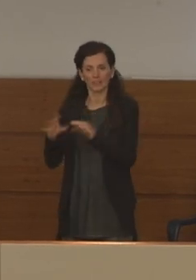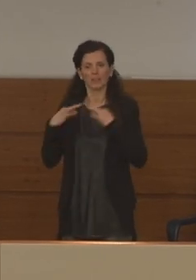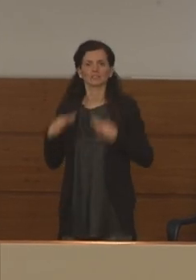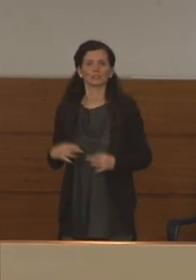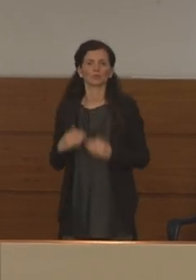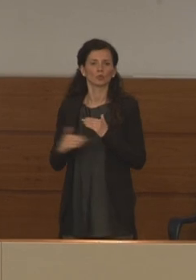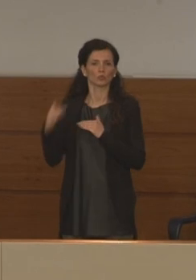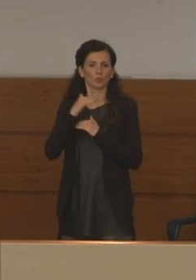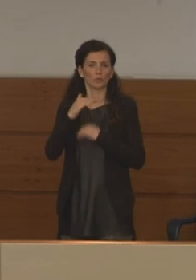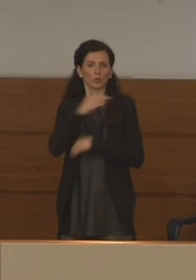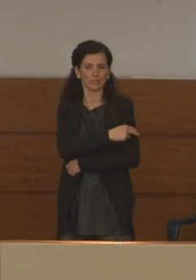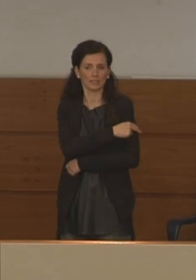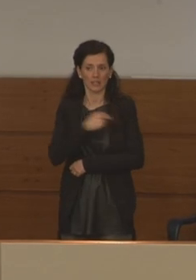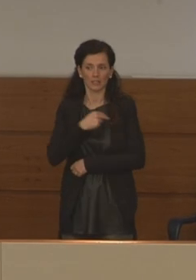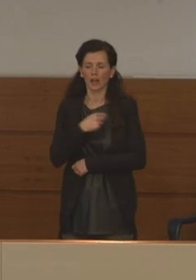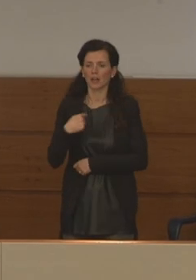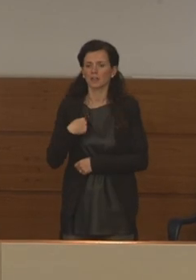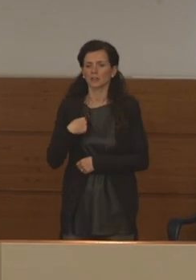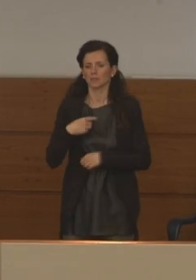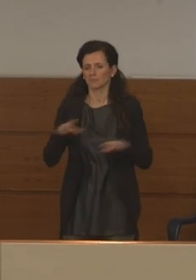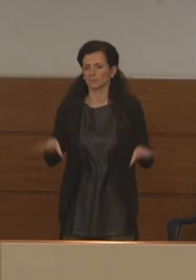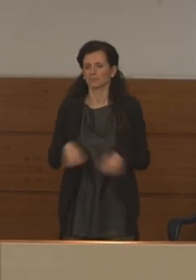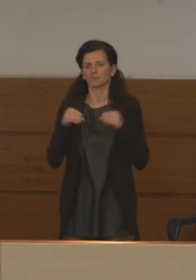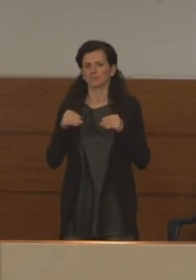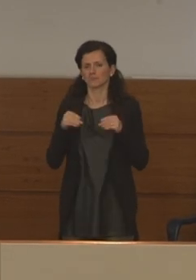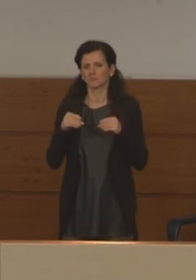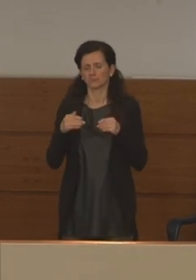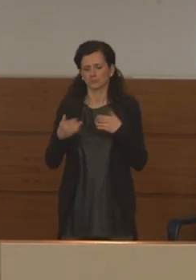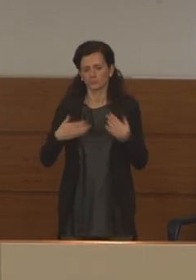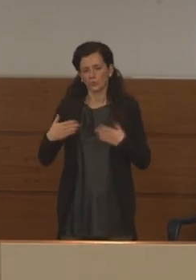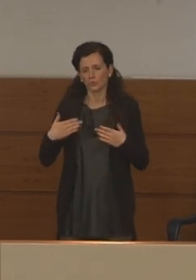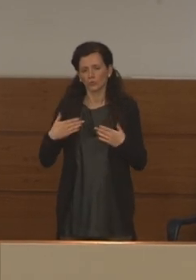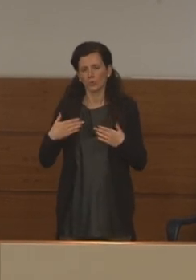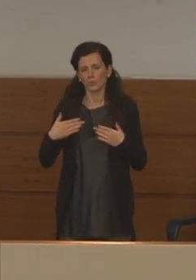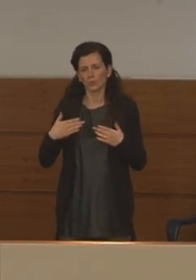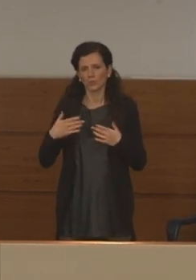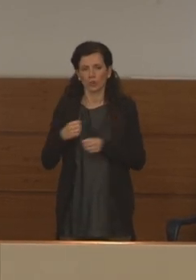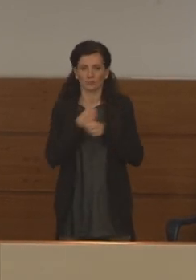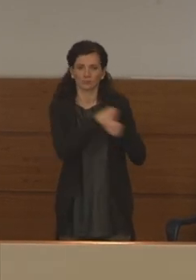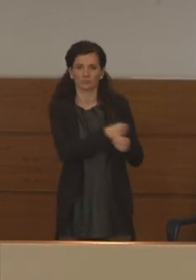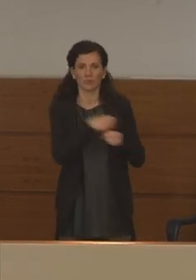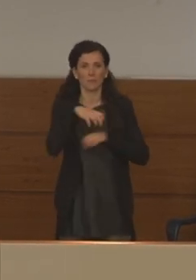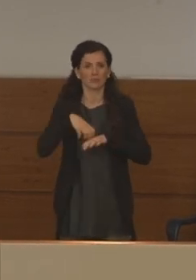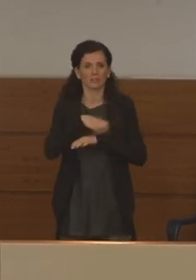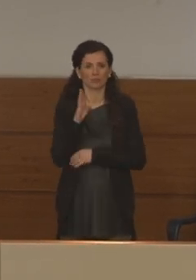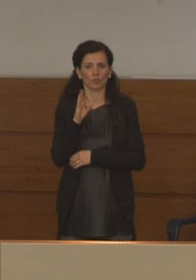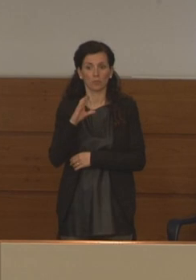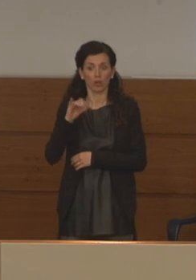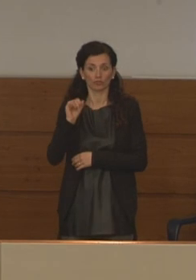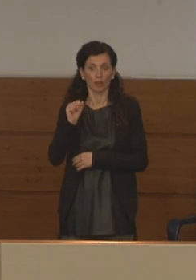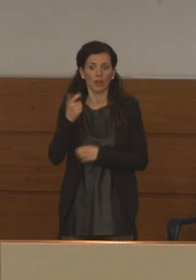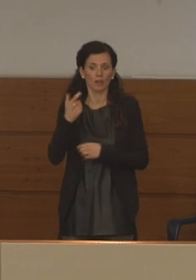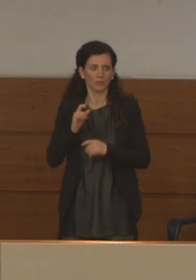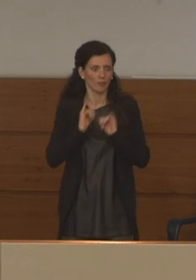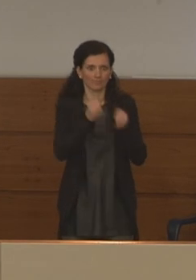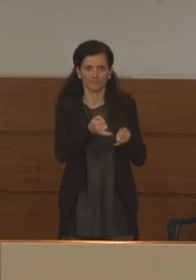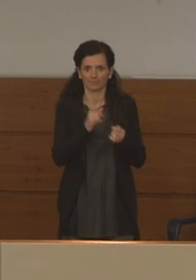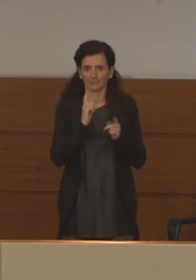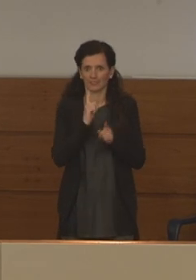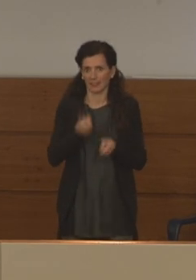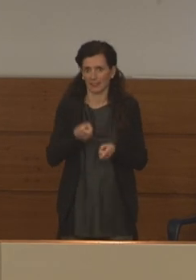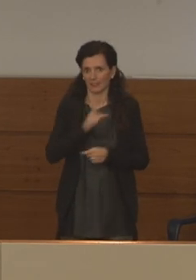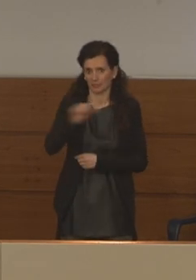di sanità io darei subito la parola prima di dare lettura del bollettino al ministro boccia che ci deve lasciare quindi prego ministro